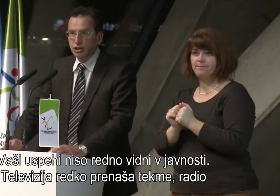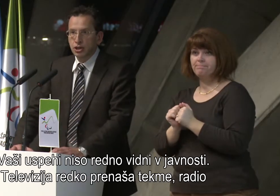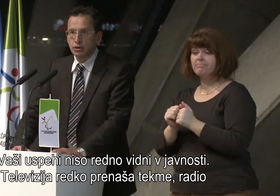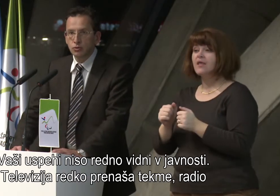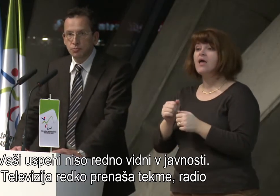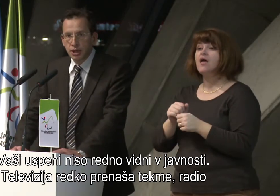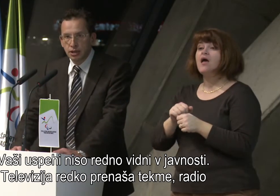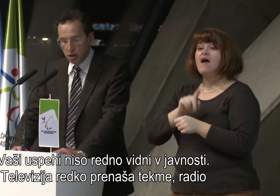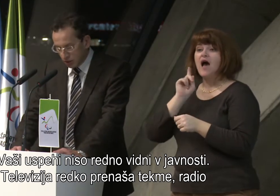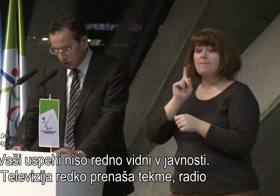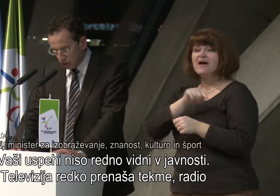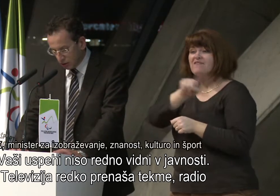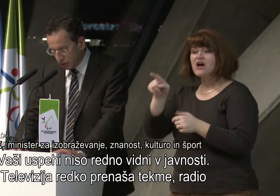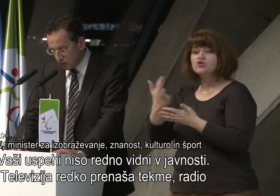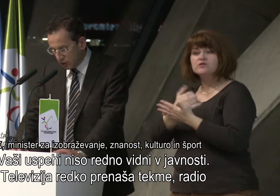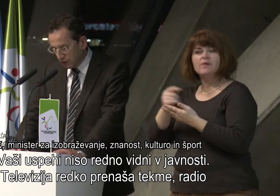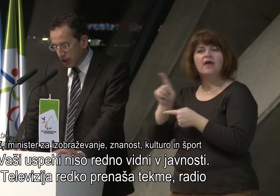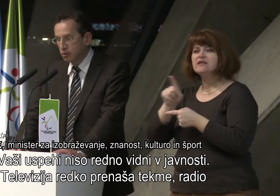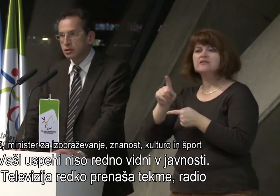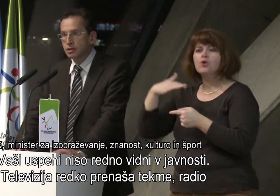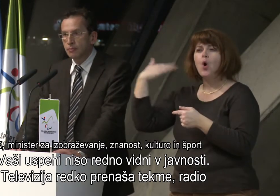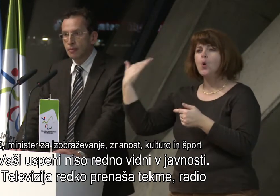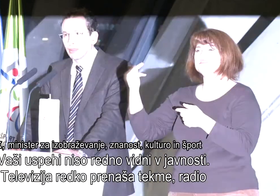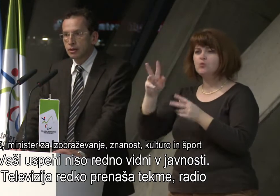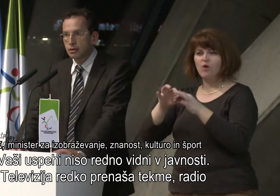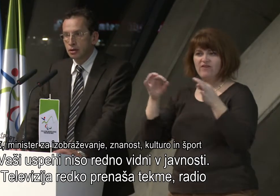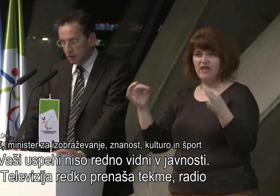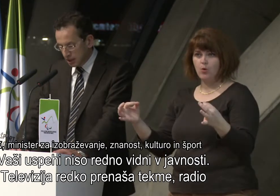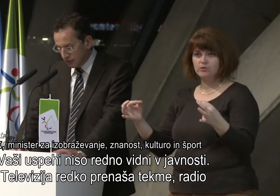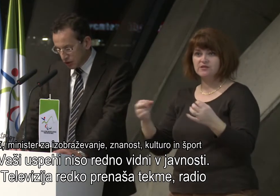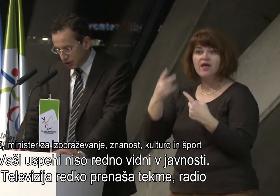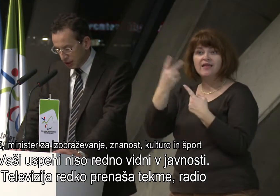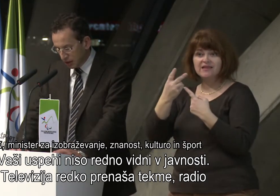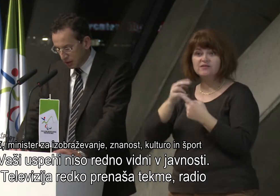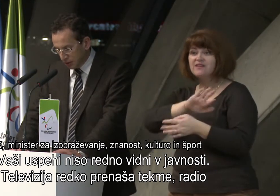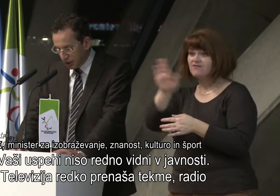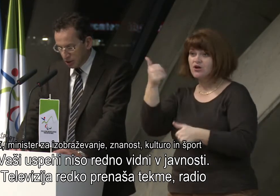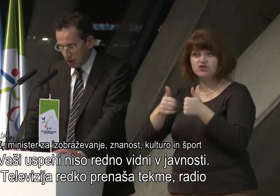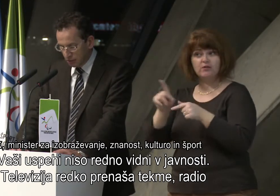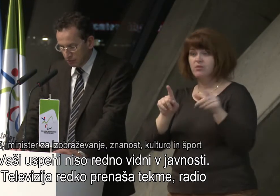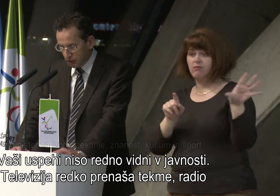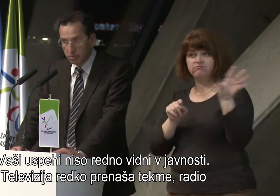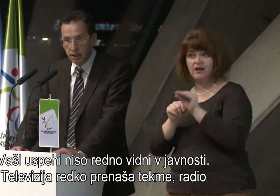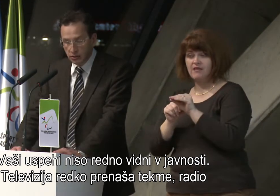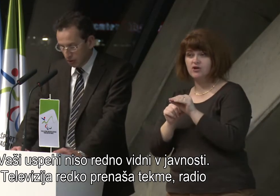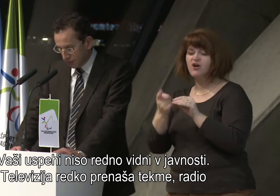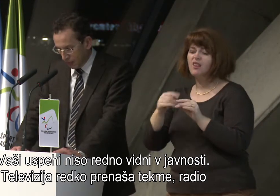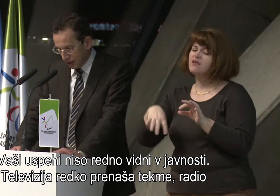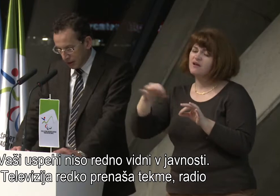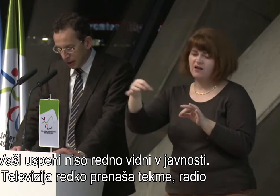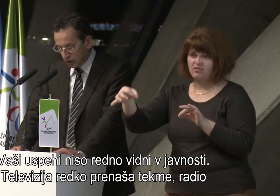Seveda vaši uspehi žal niso tako odzivni v javnosti. Televizija vaših tekem ne prenaša, ali pa